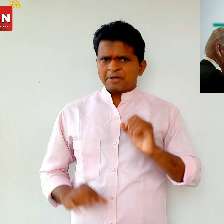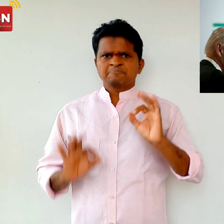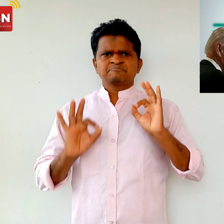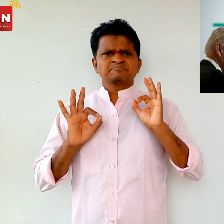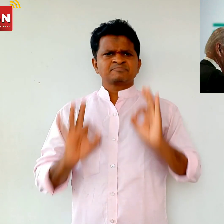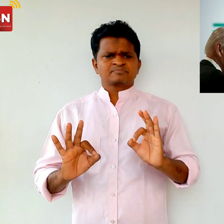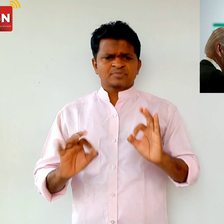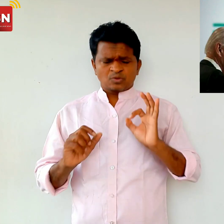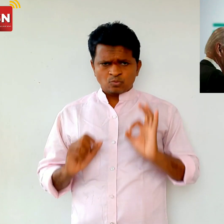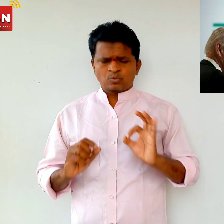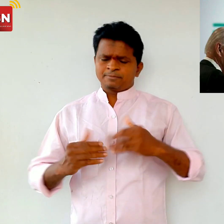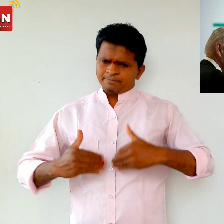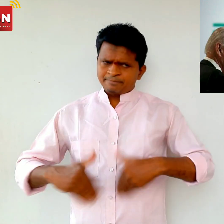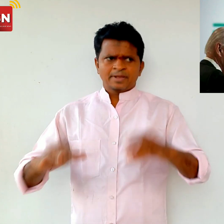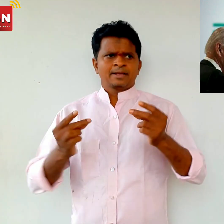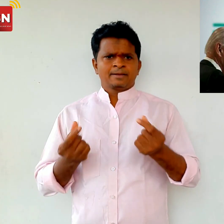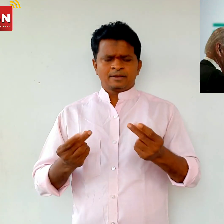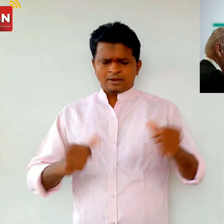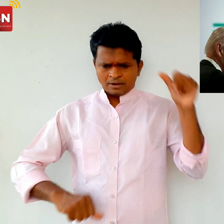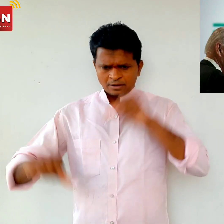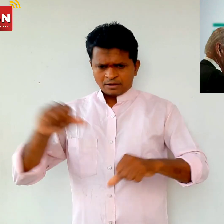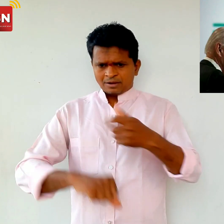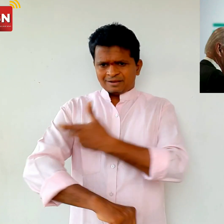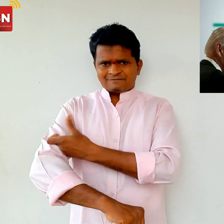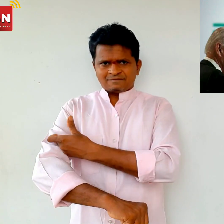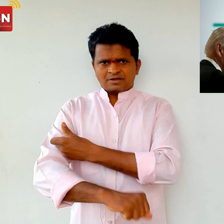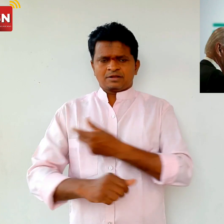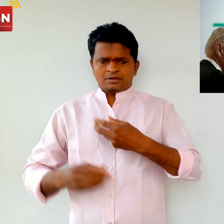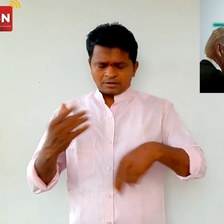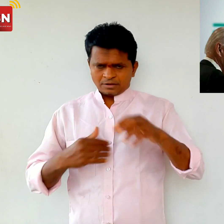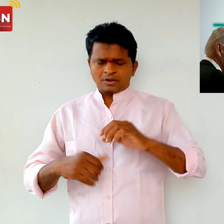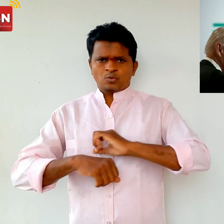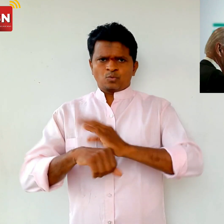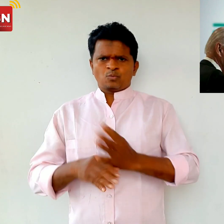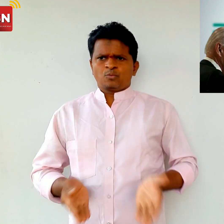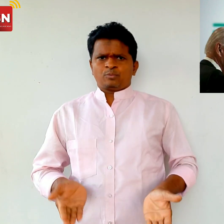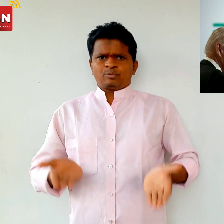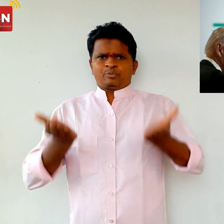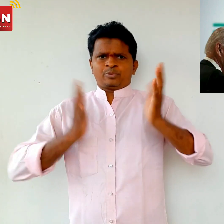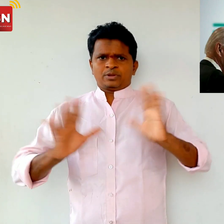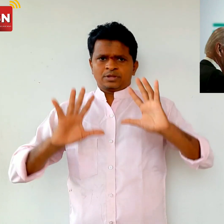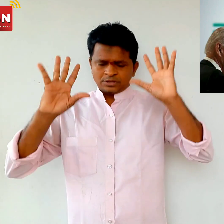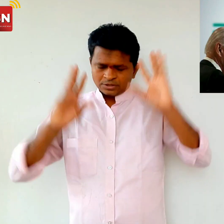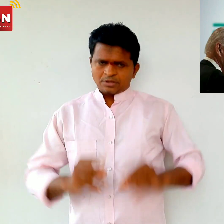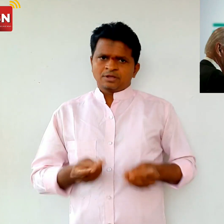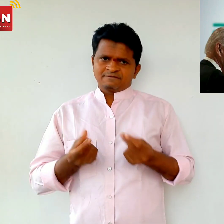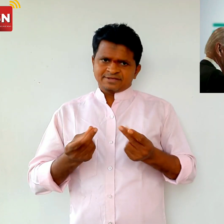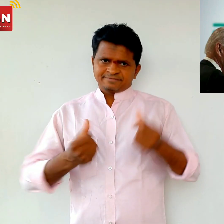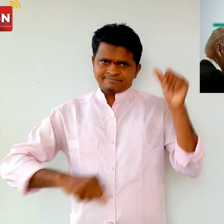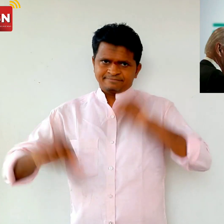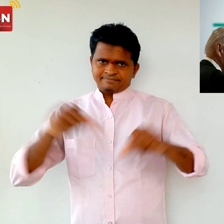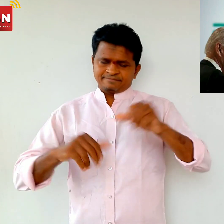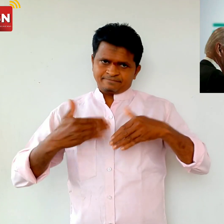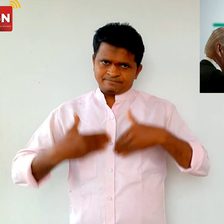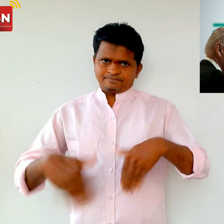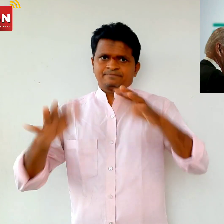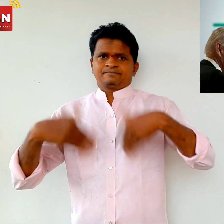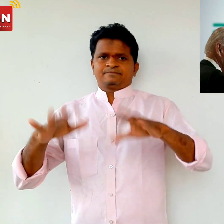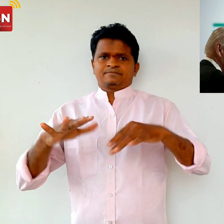దుర్వాసన బట్టి అసాధ్యంగా తయారవుతుంది. అటువంటి శరీరాన్ని ముఖ్యమని గణించుకున్నాము.